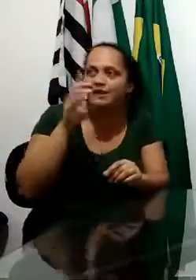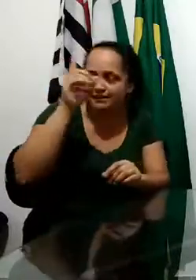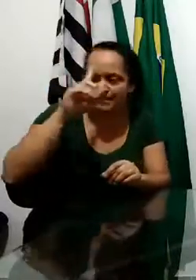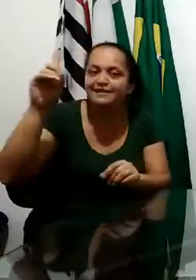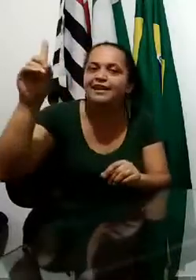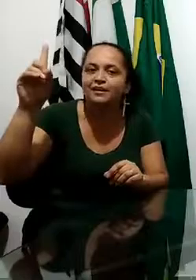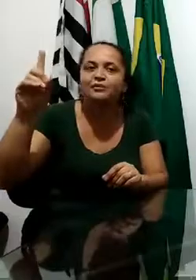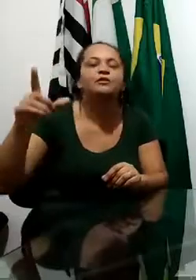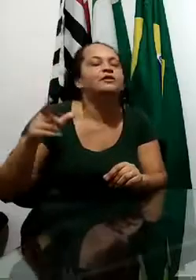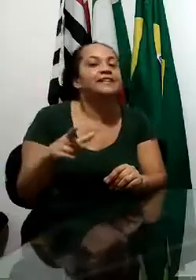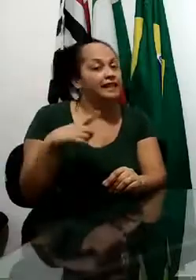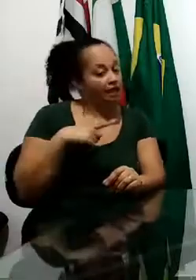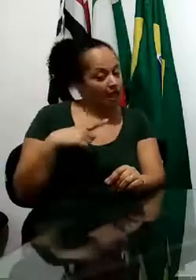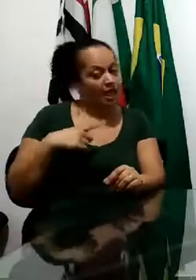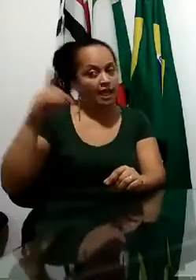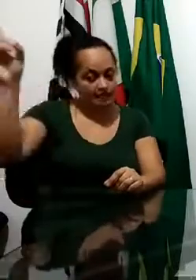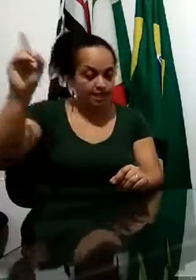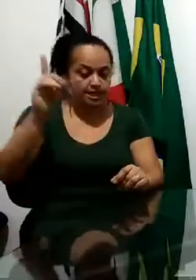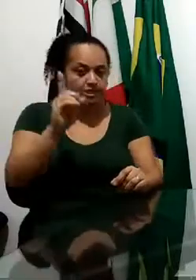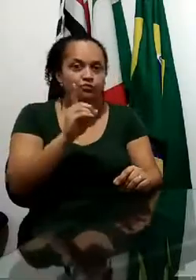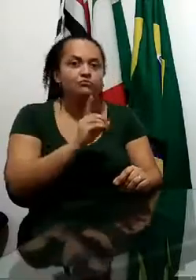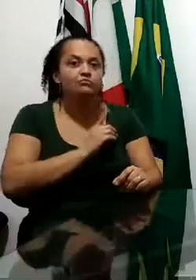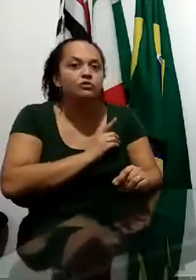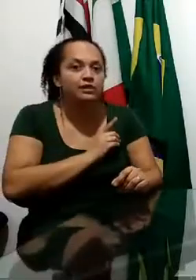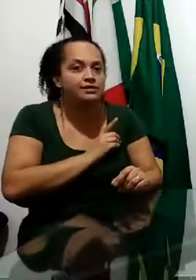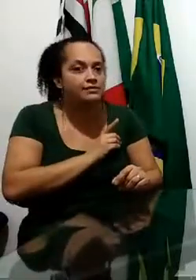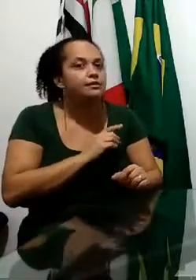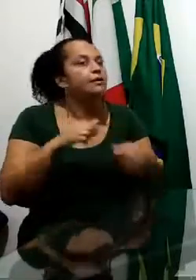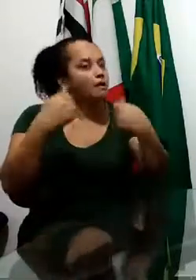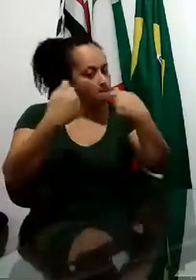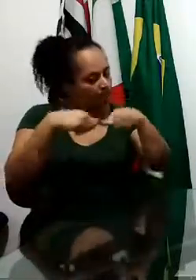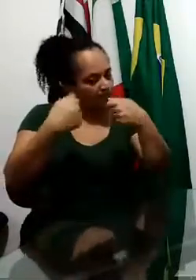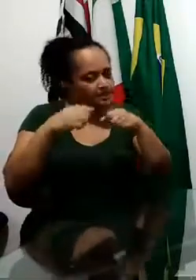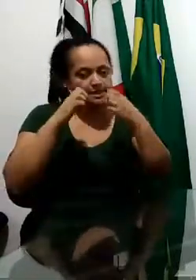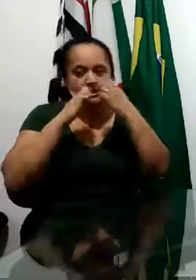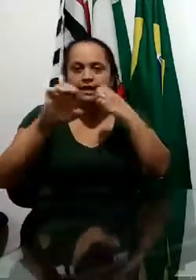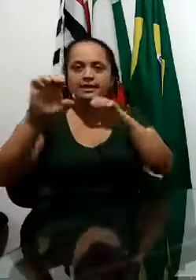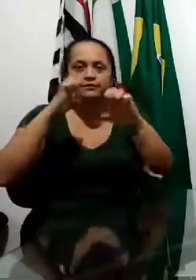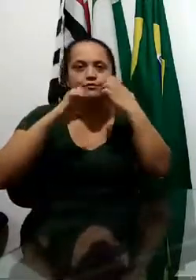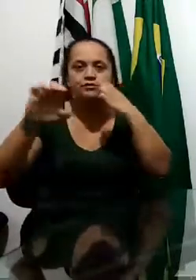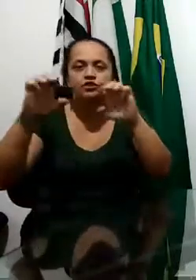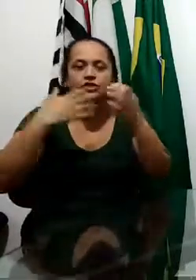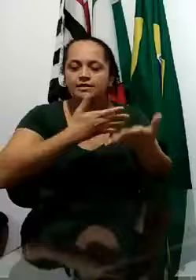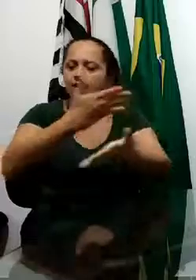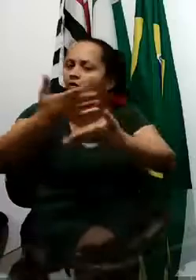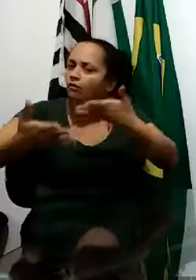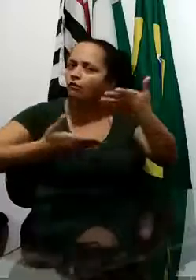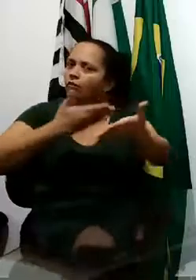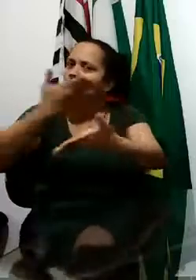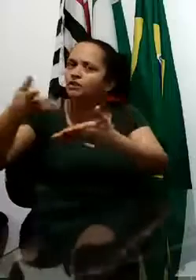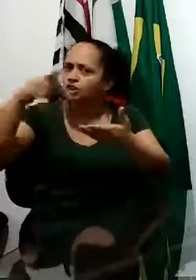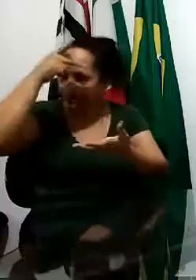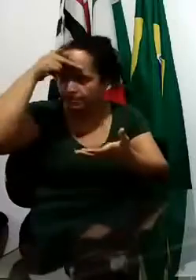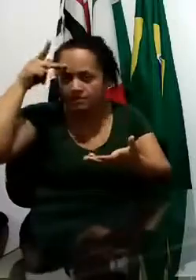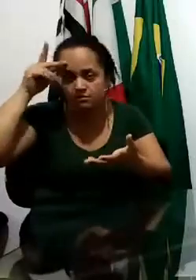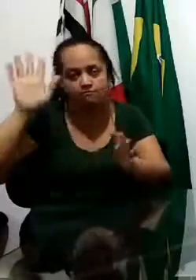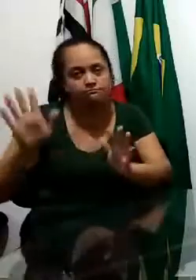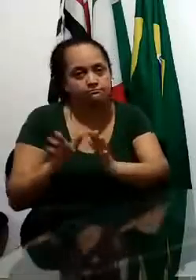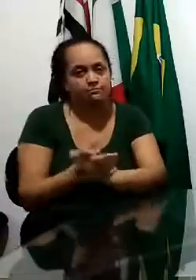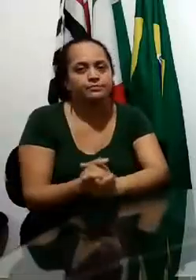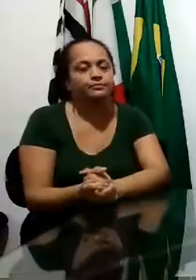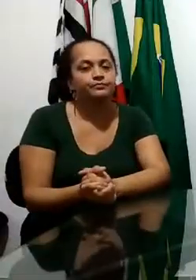do evangelho, possam compartilhar dessas boas novas da salvação com outras